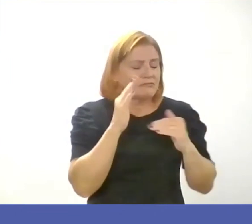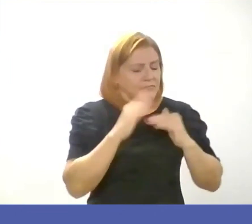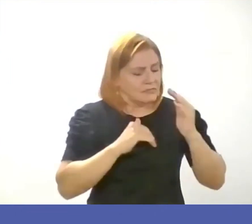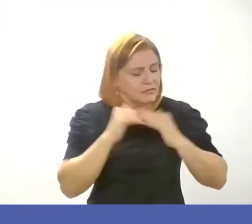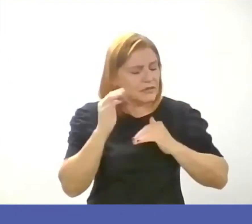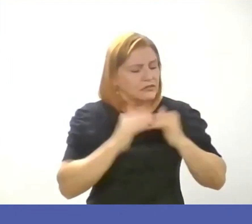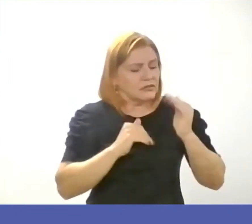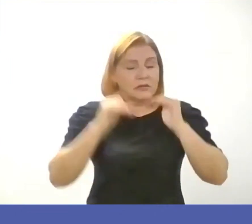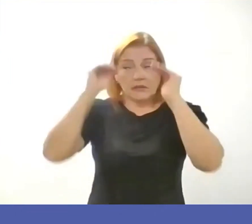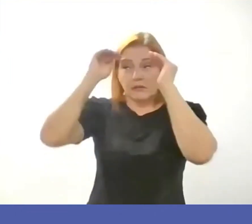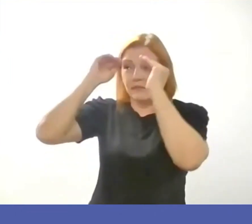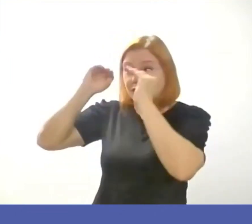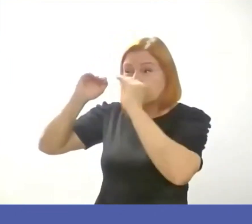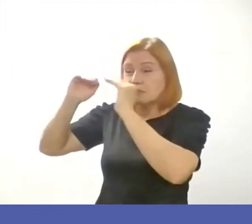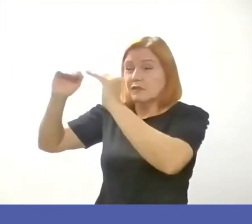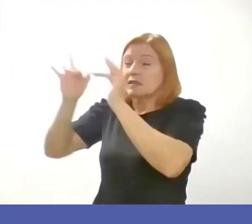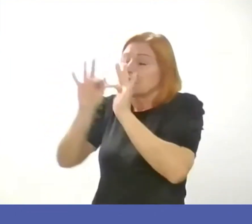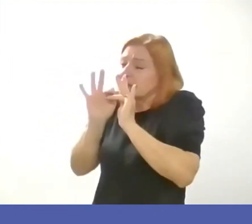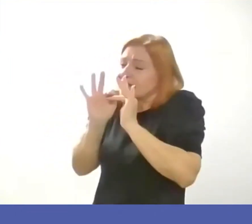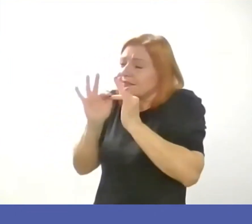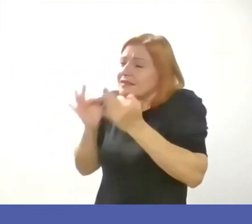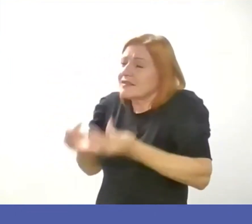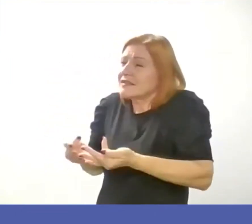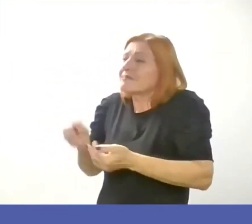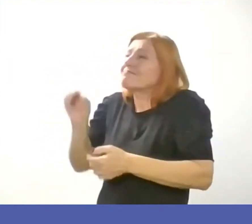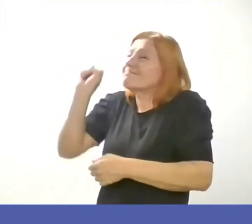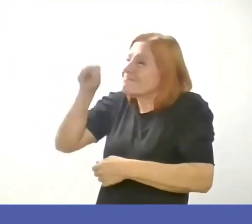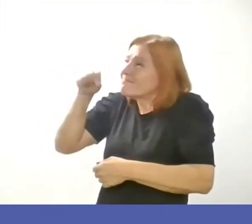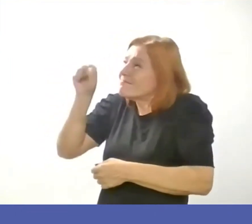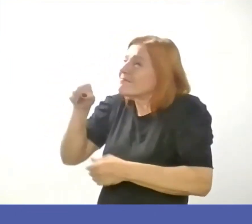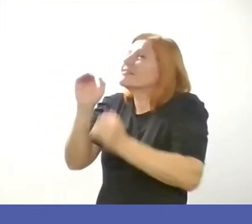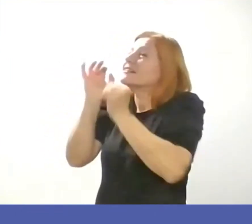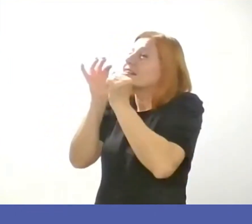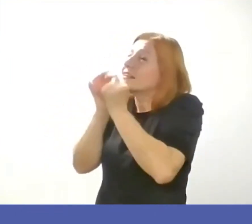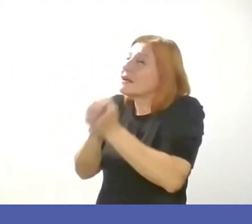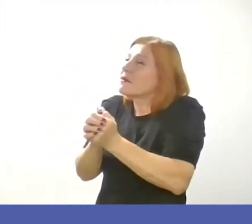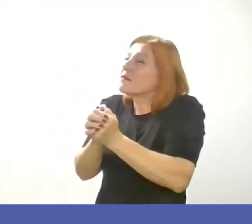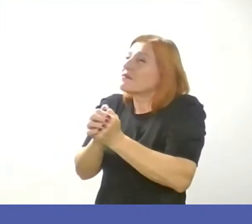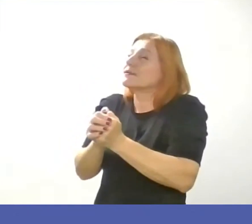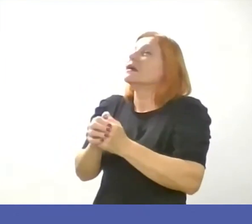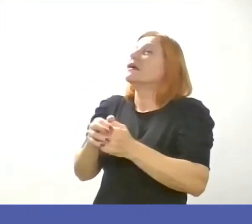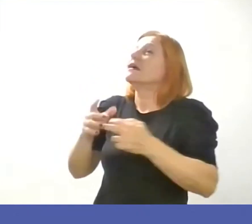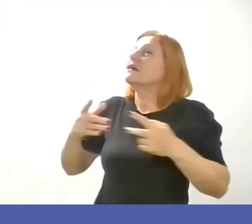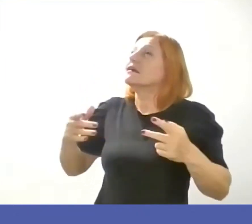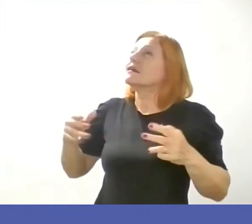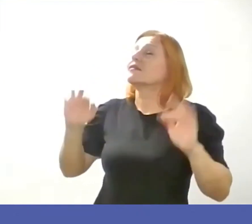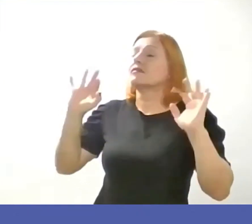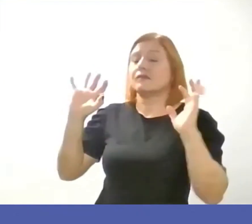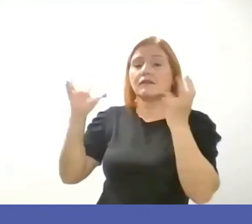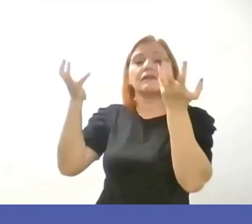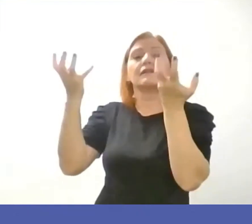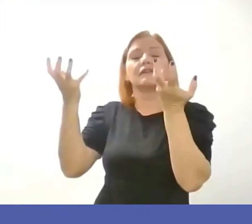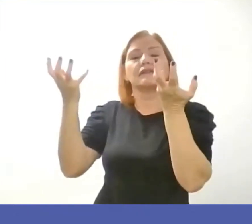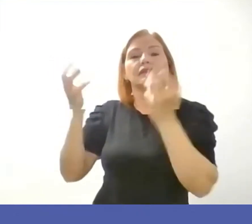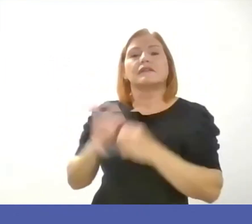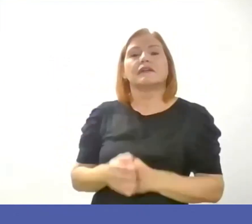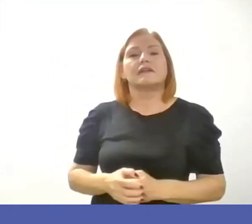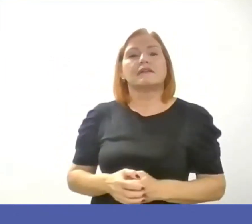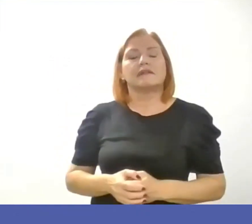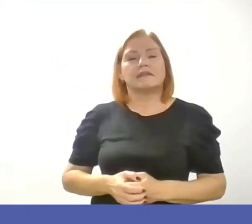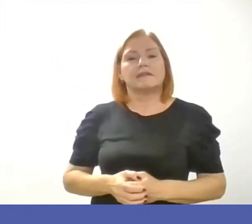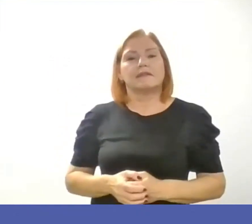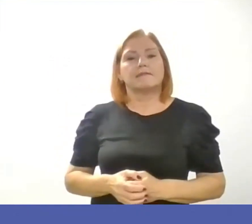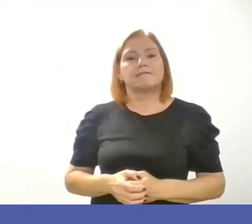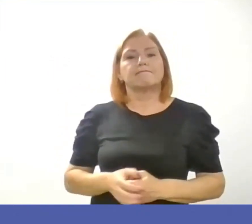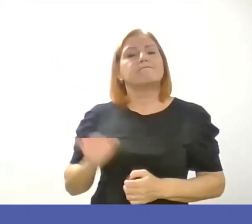com simplicidade, dizemos sim e amém e as coisas acontecem, não é? Vamos continuar assim até o